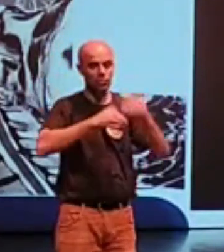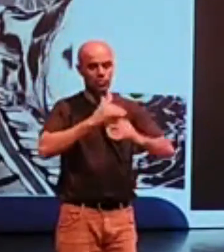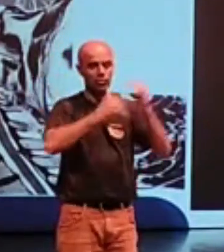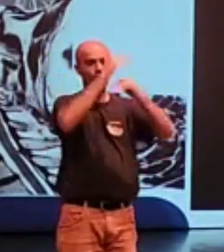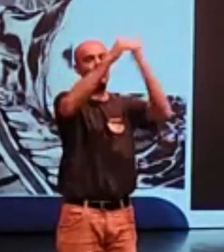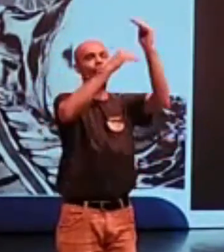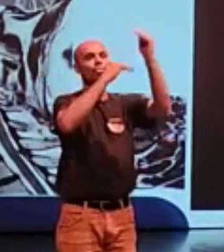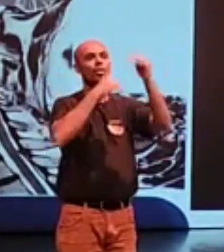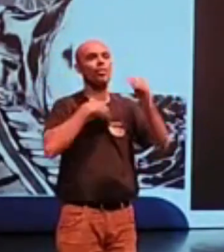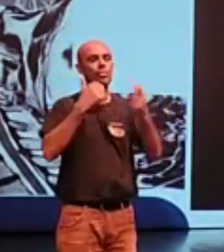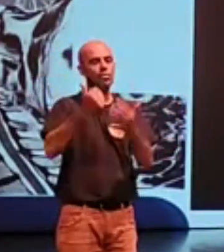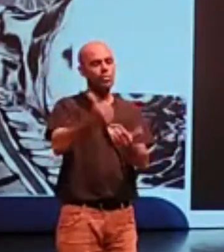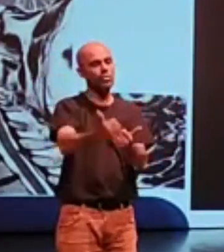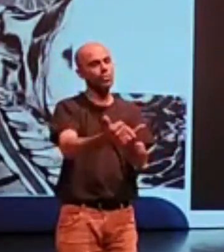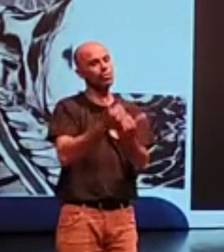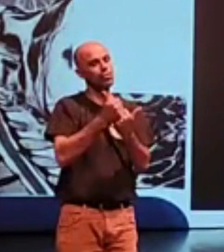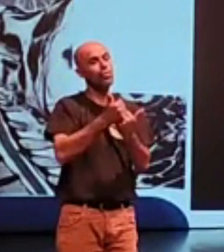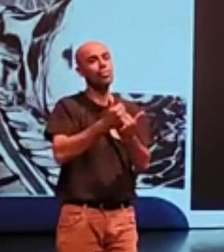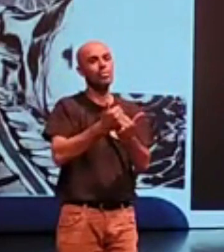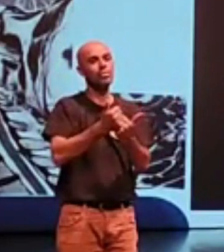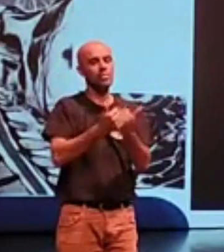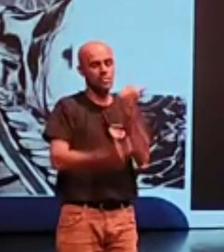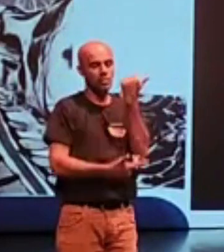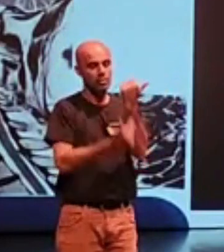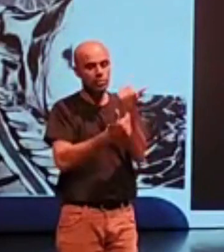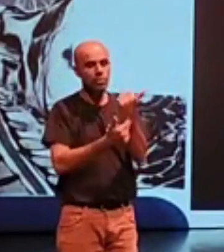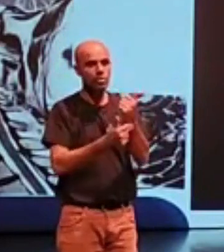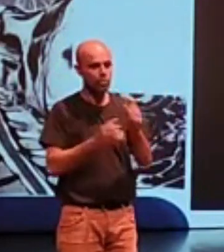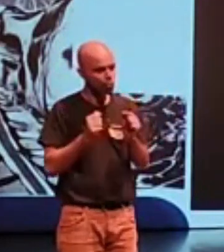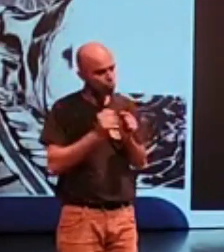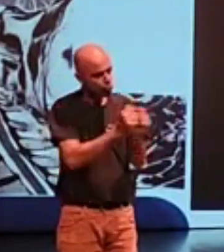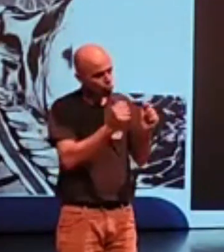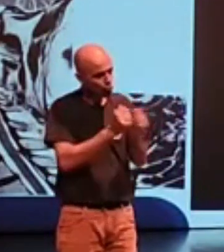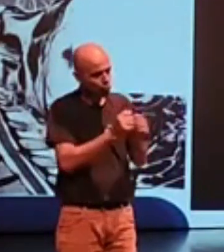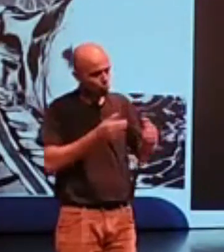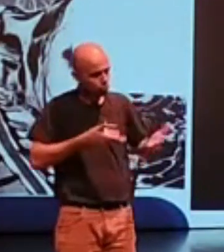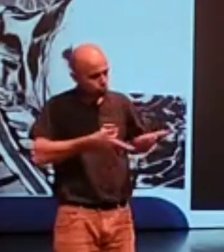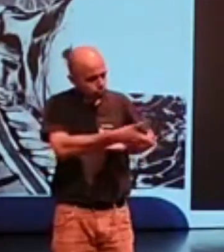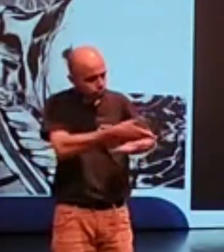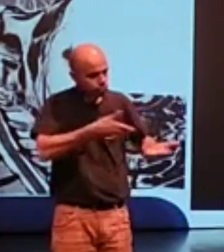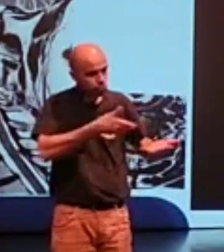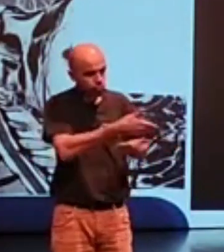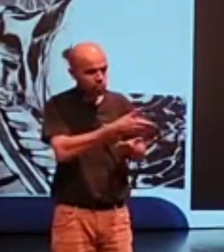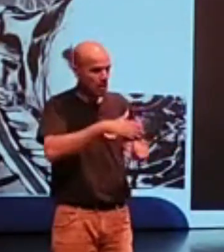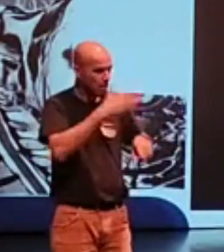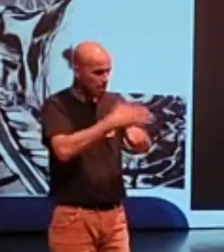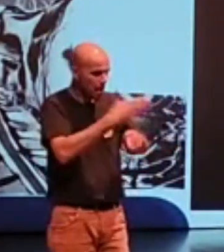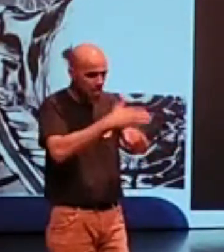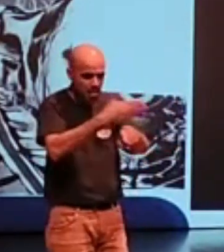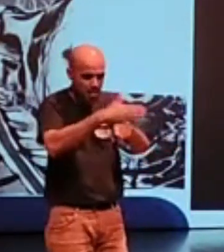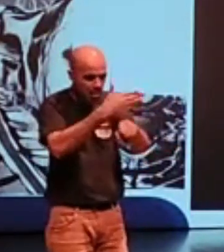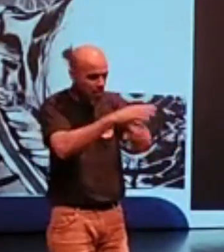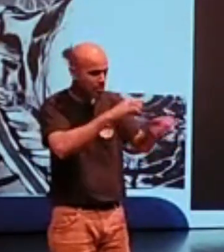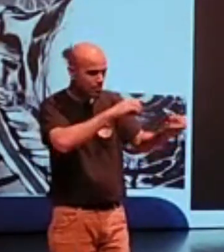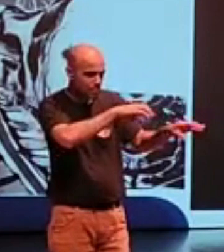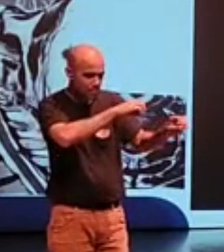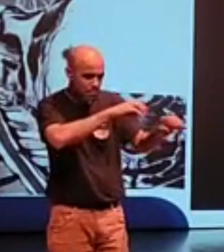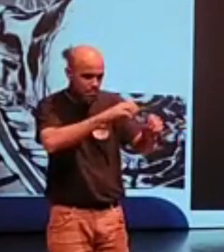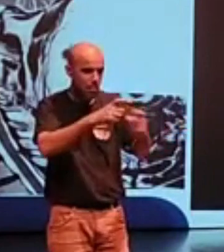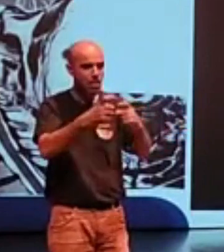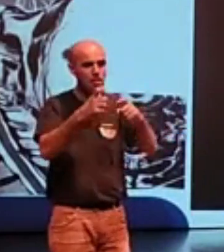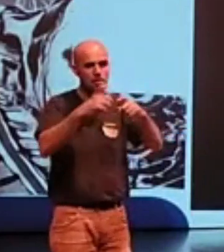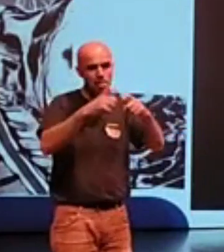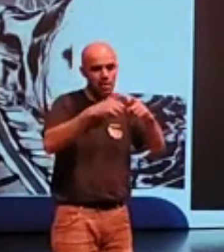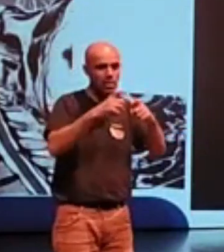Desenvolveu, nos auxiliou o cirurgião, joga junto com o cirurgião e mais ainda, ele treinou muitos médicos. Isso não